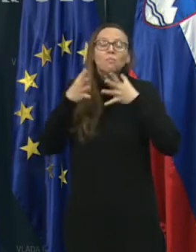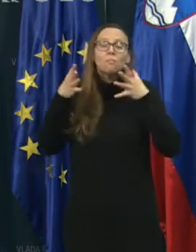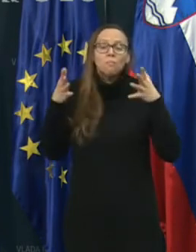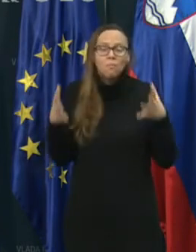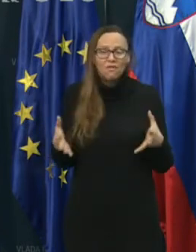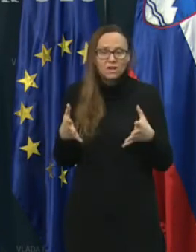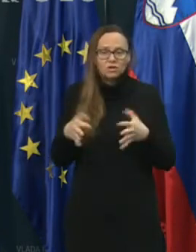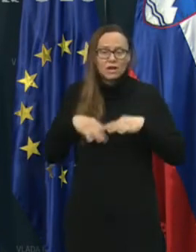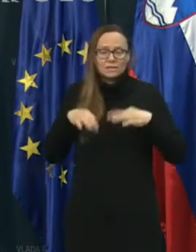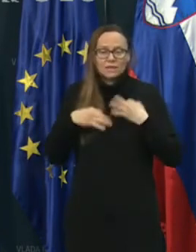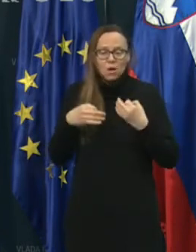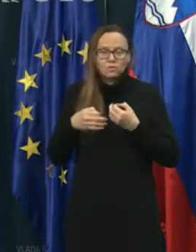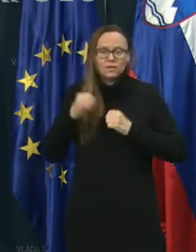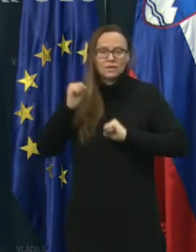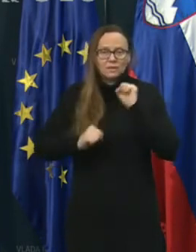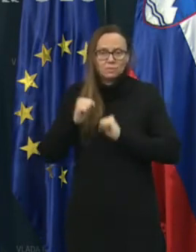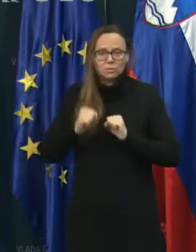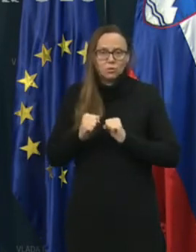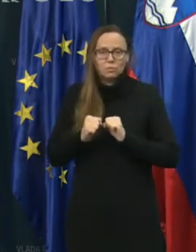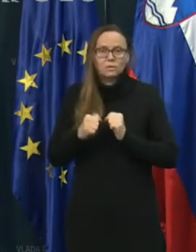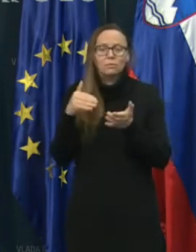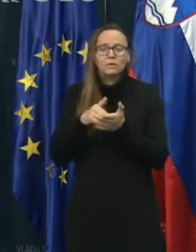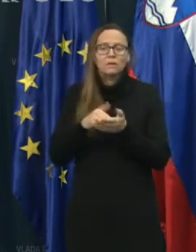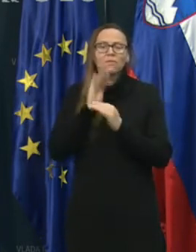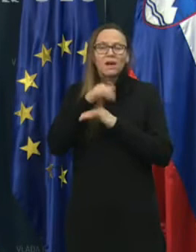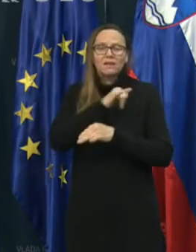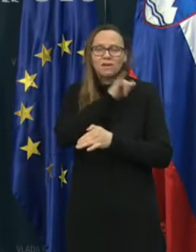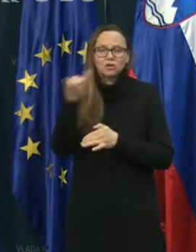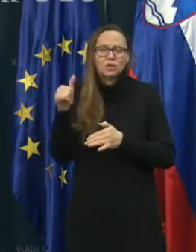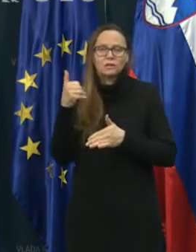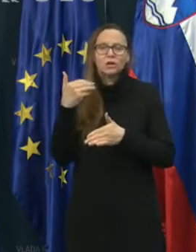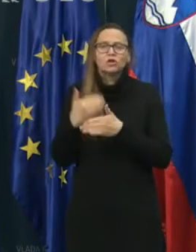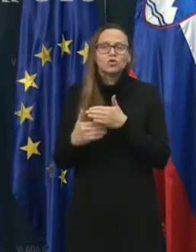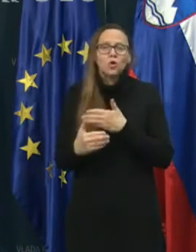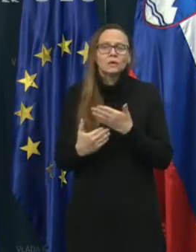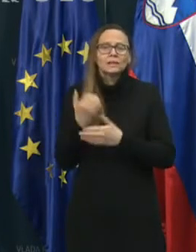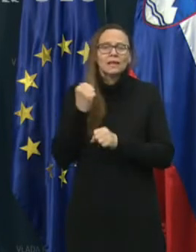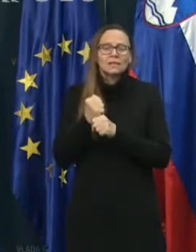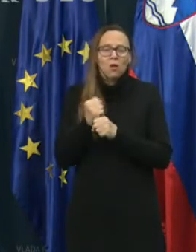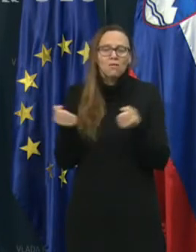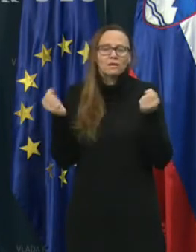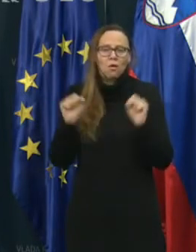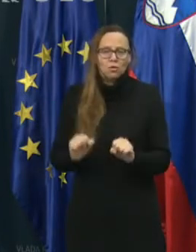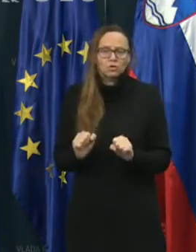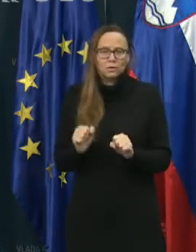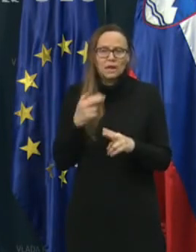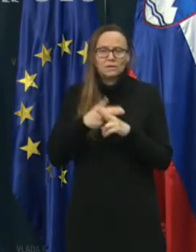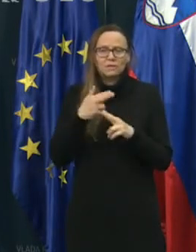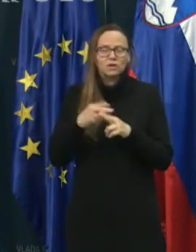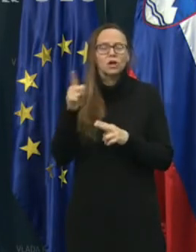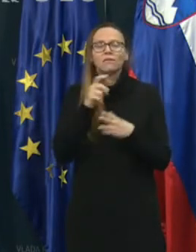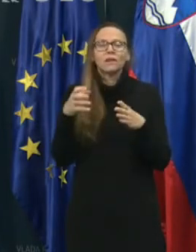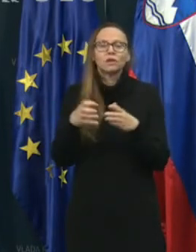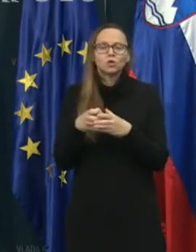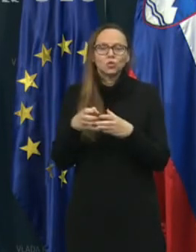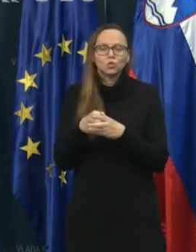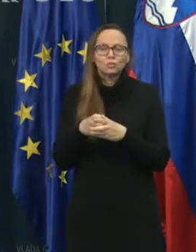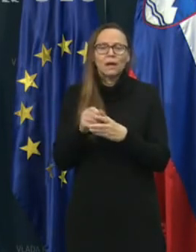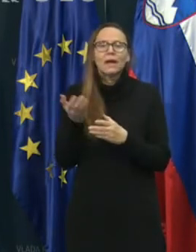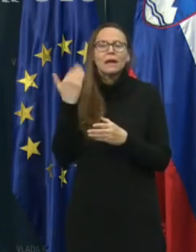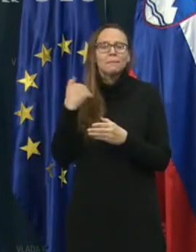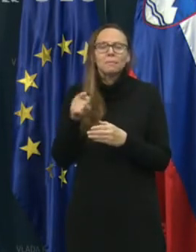kapacitet potrebovali več let. Škoda za delovanje gospodarstva, države in družbe pa bi